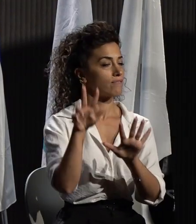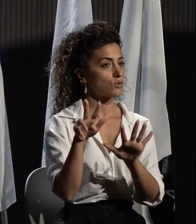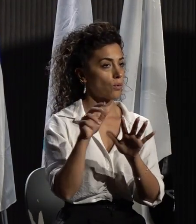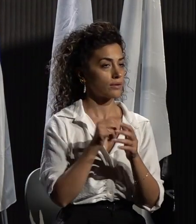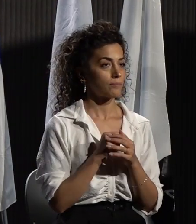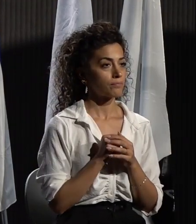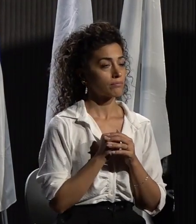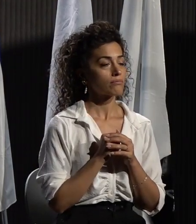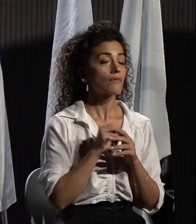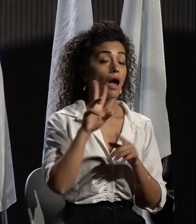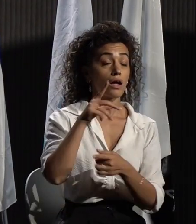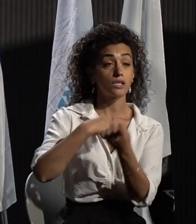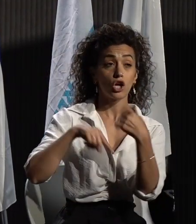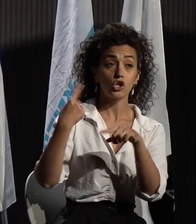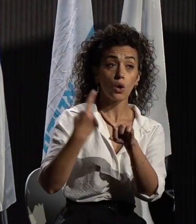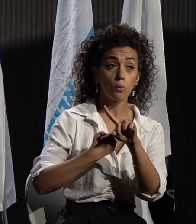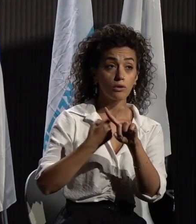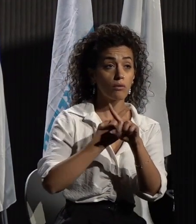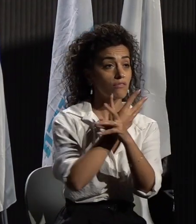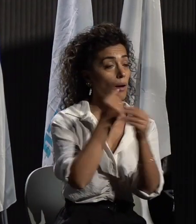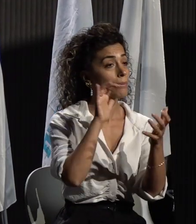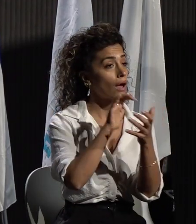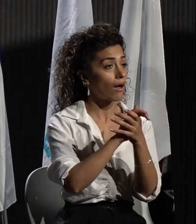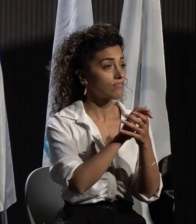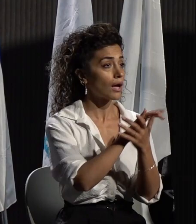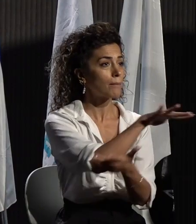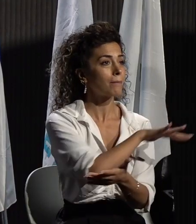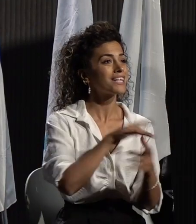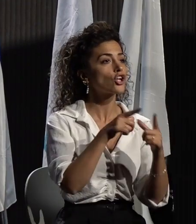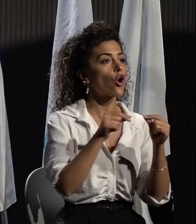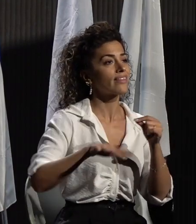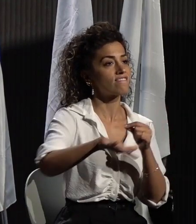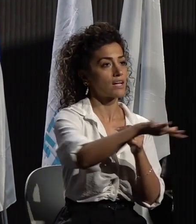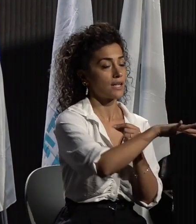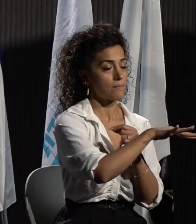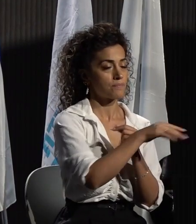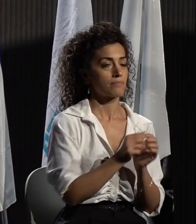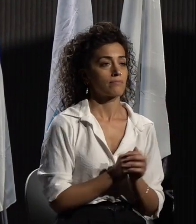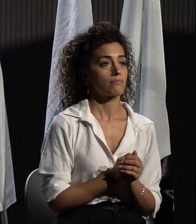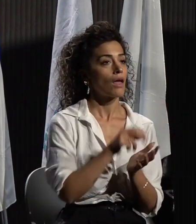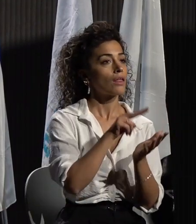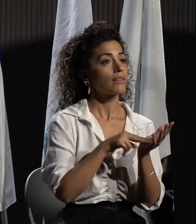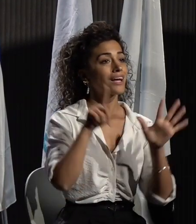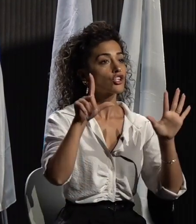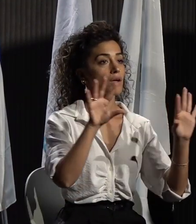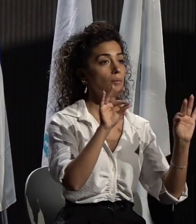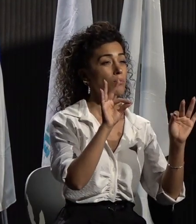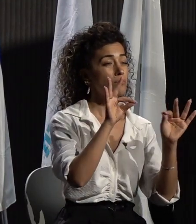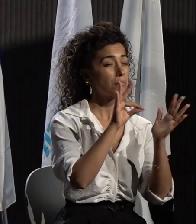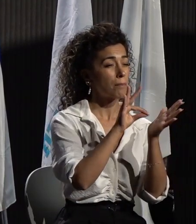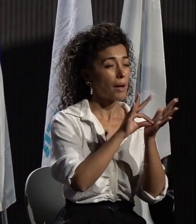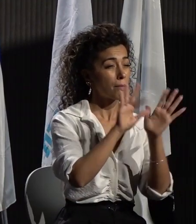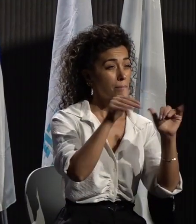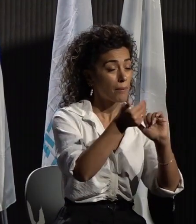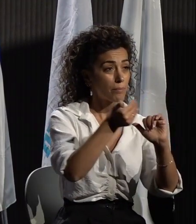ב-1948. כך שיש לנו בני משפחה וחברים רבים באזור. בשבעה באוקטובר מוקדם בבוקר,